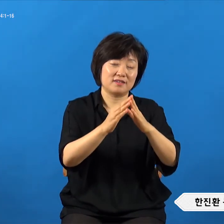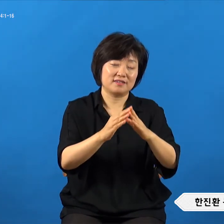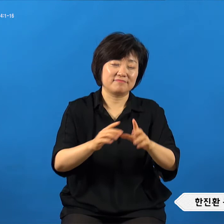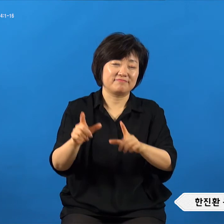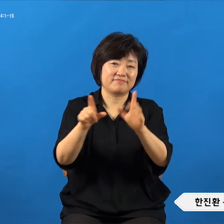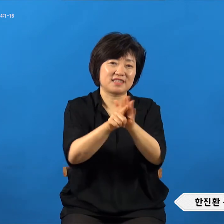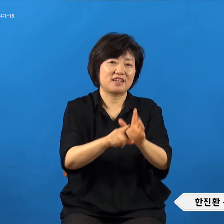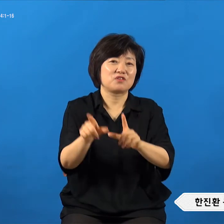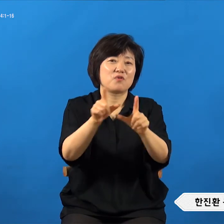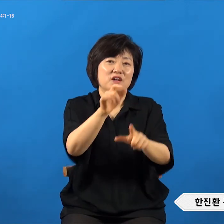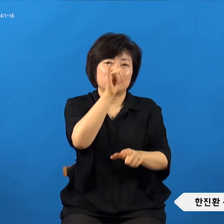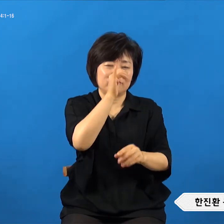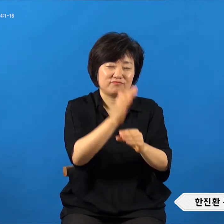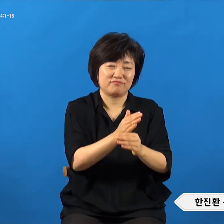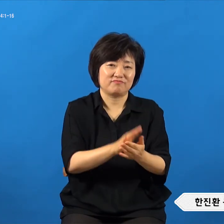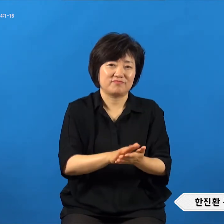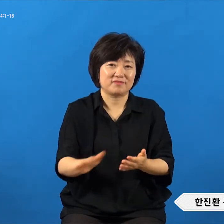여러분,